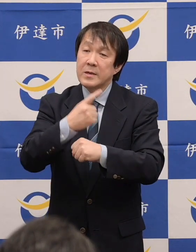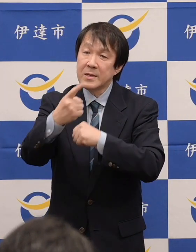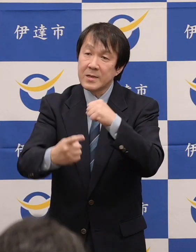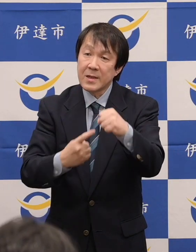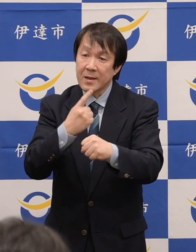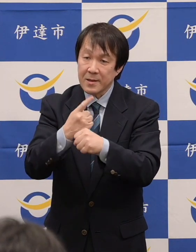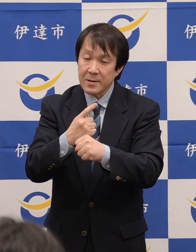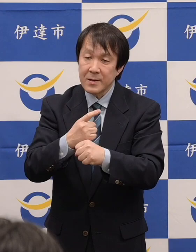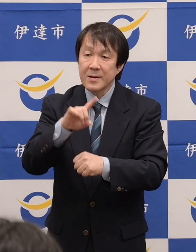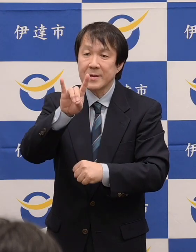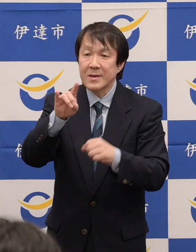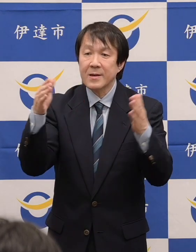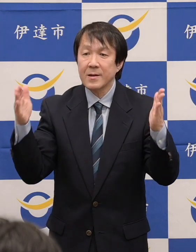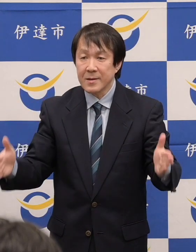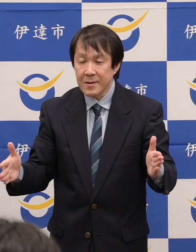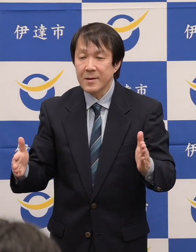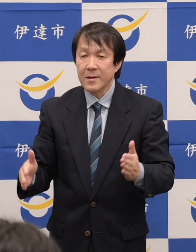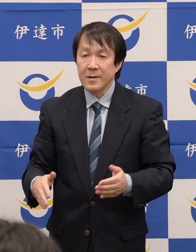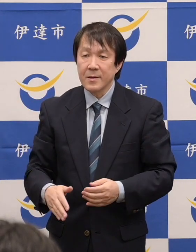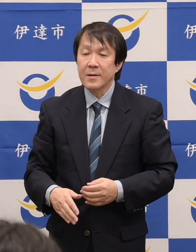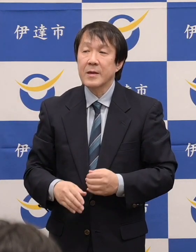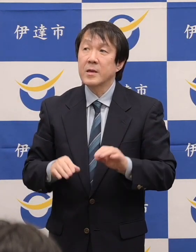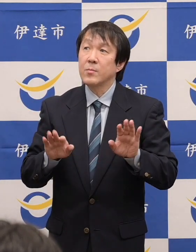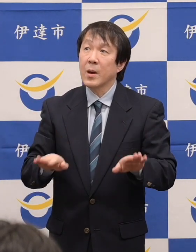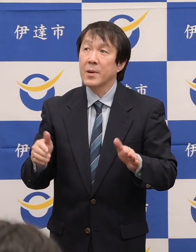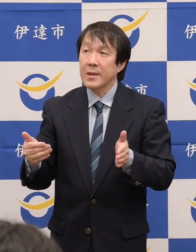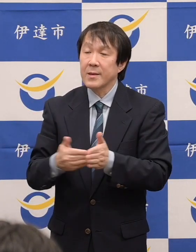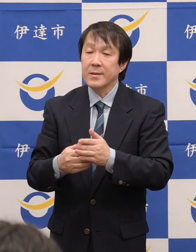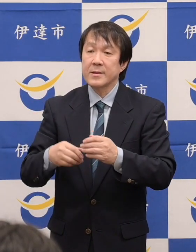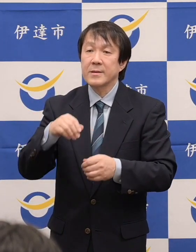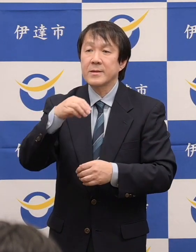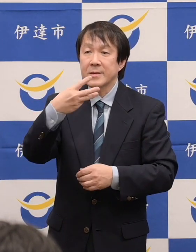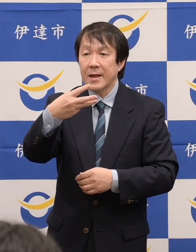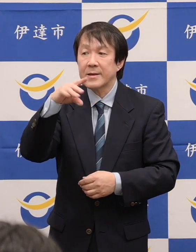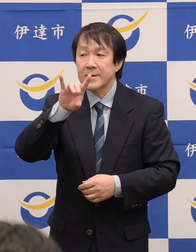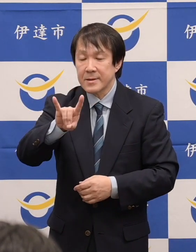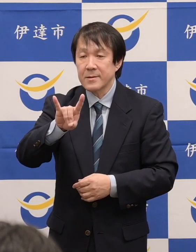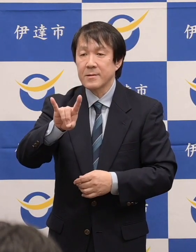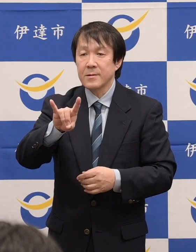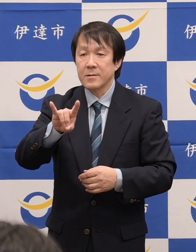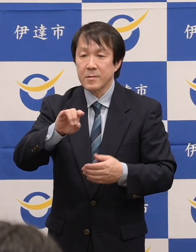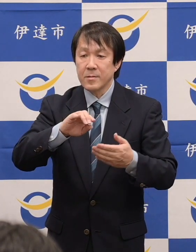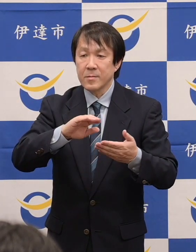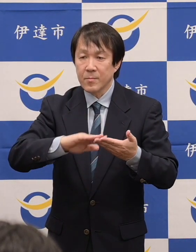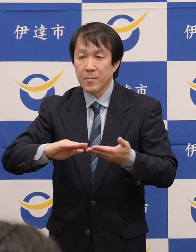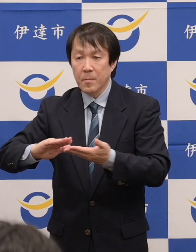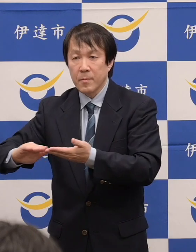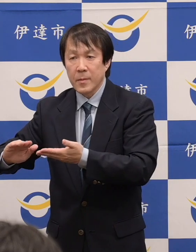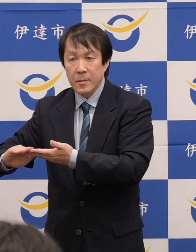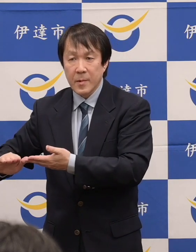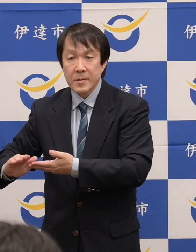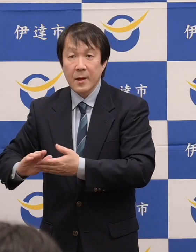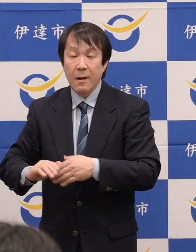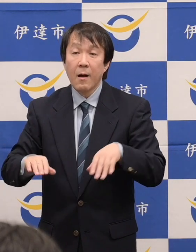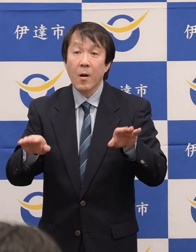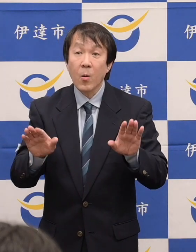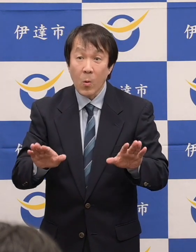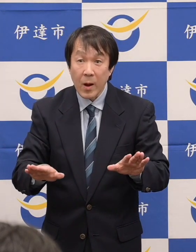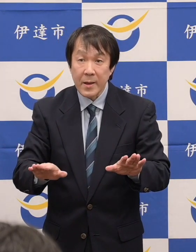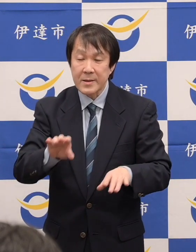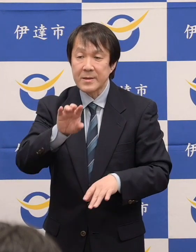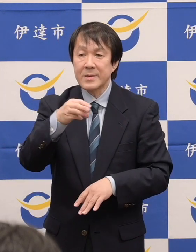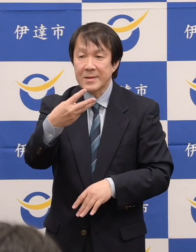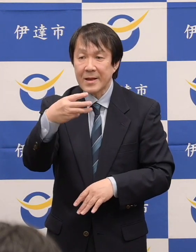実施をしておりまして、これまで3期生までおります。で、今回その第3